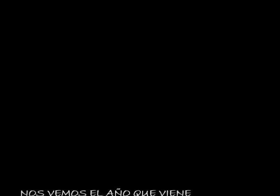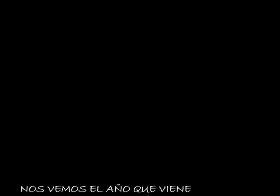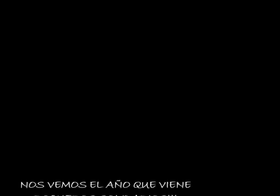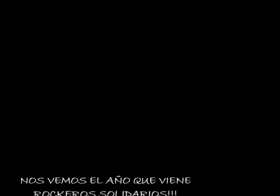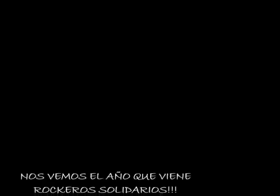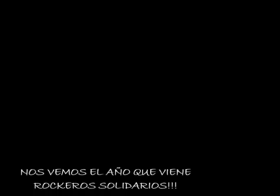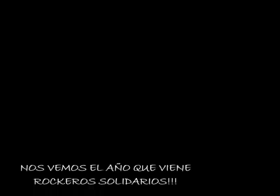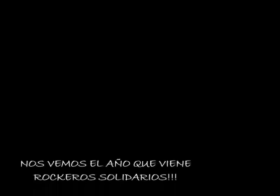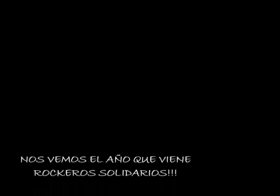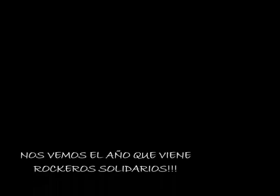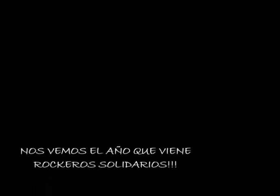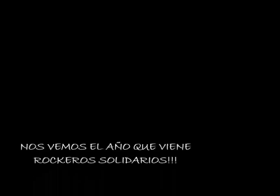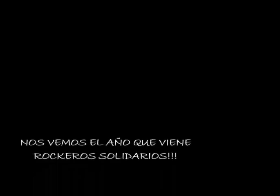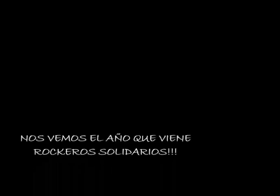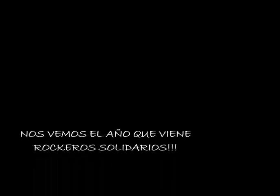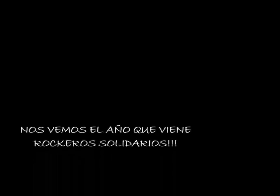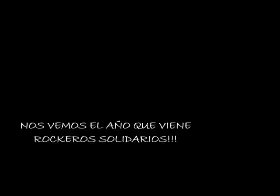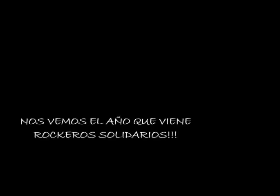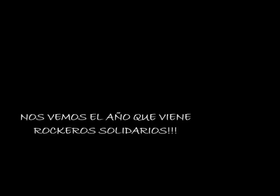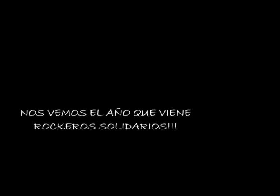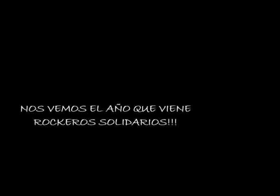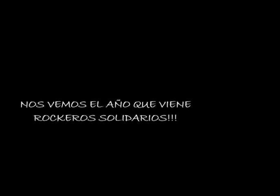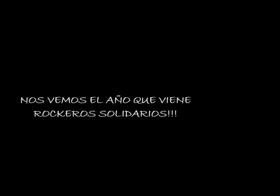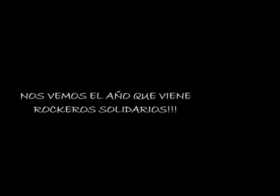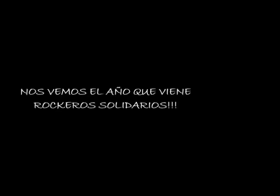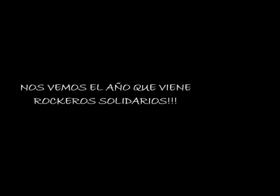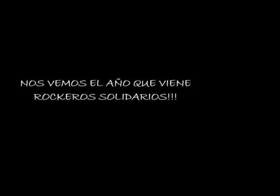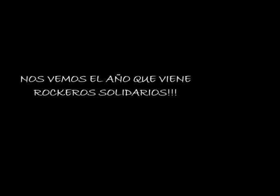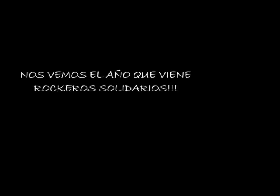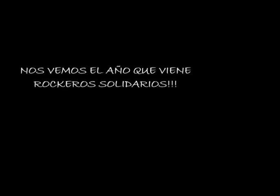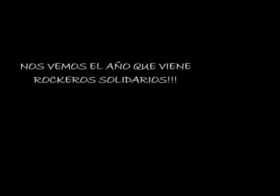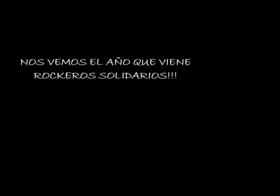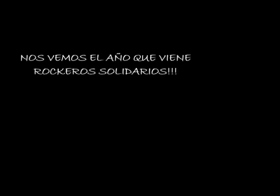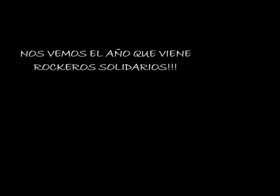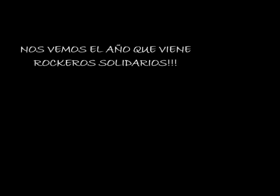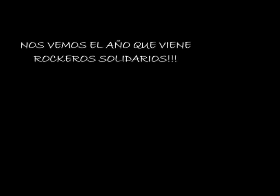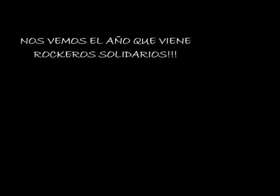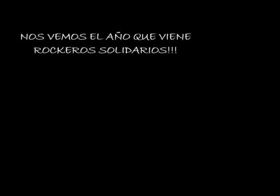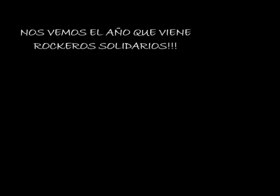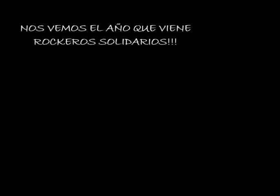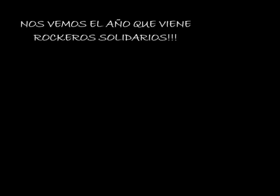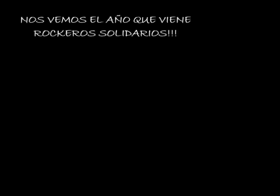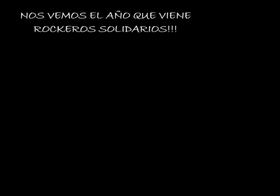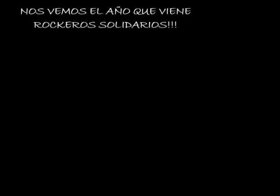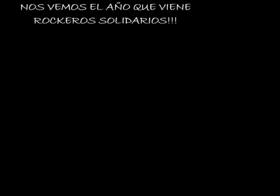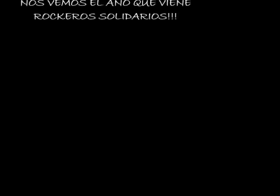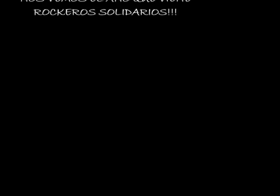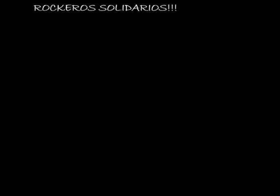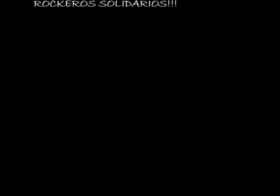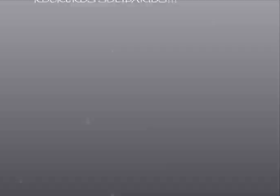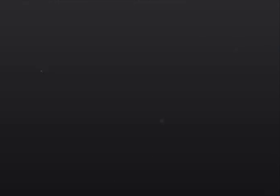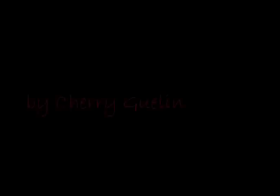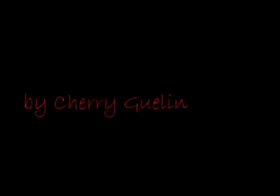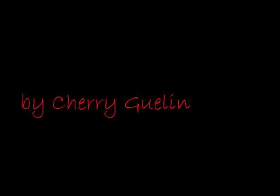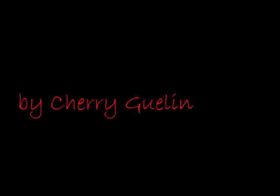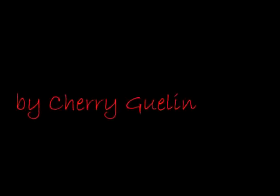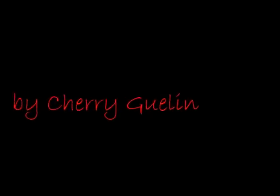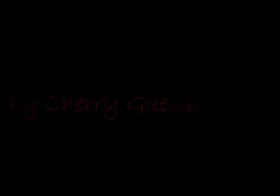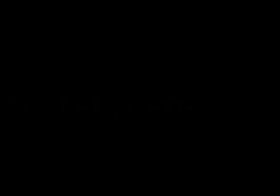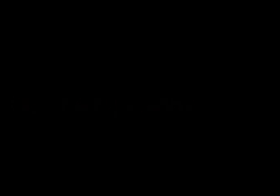Cristales que no dejan ver Más allá de un mar color añil